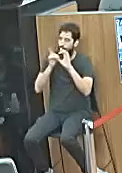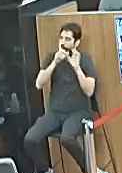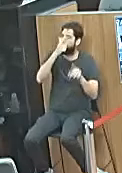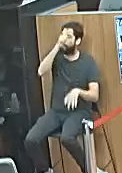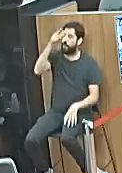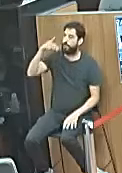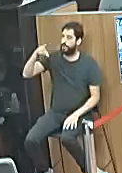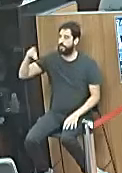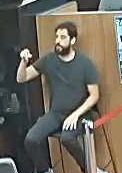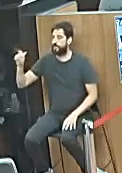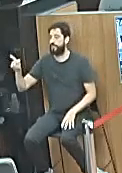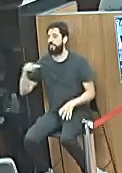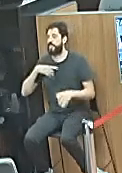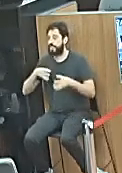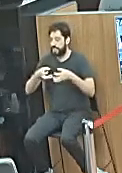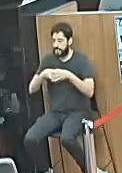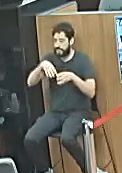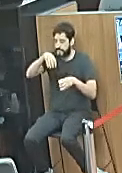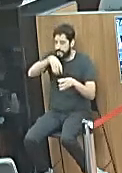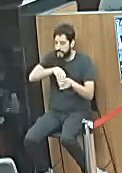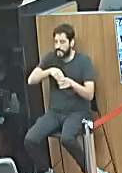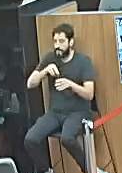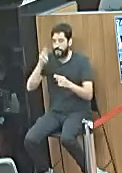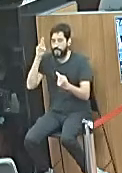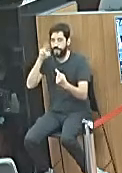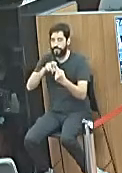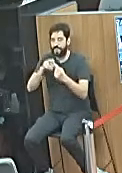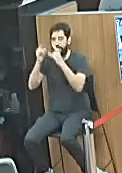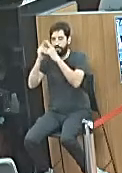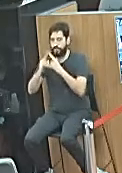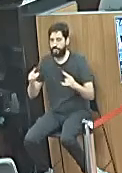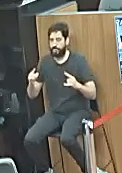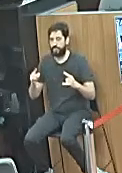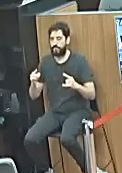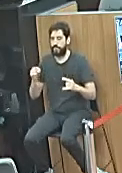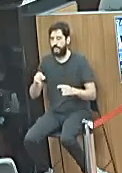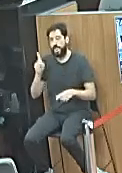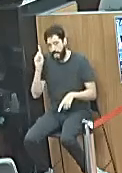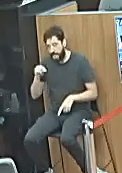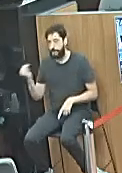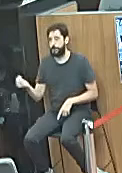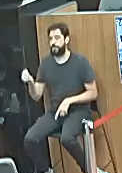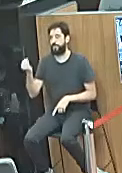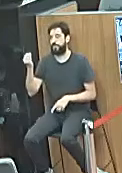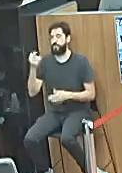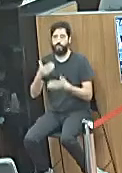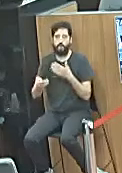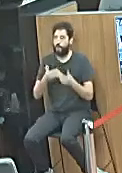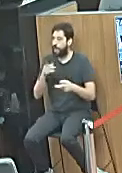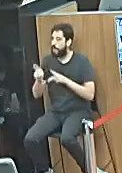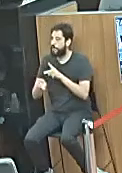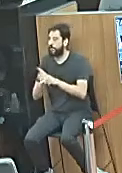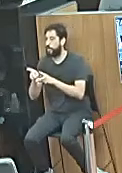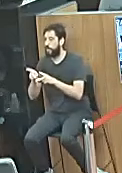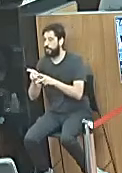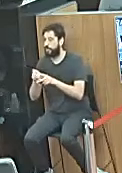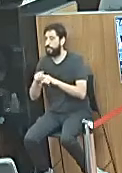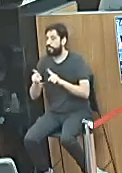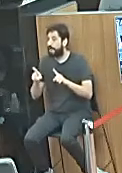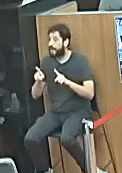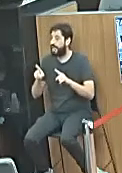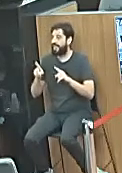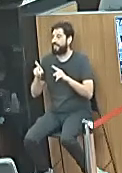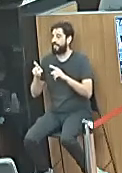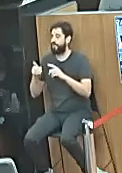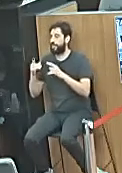jesus centro de referência do circo um centro de referência é tão importante para qualquer povo o segmento mas para um povo